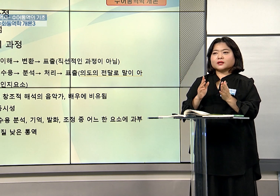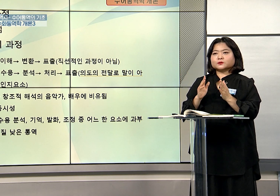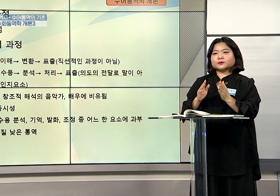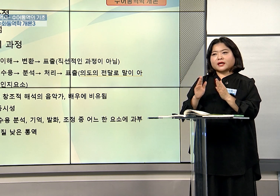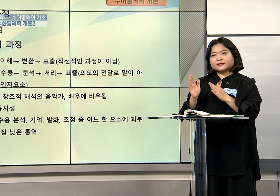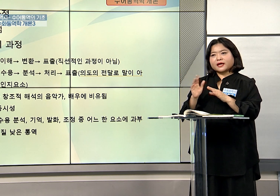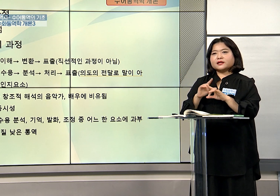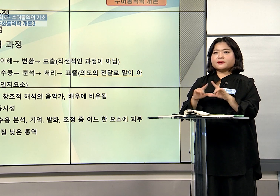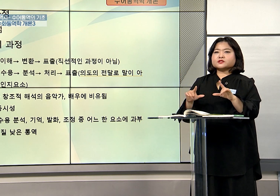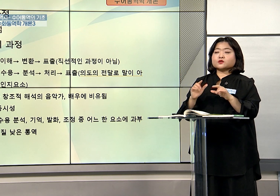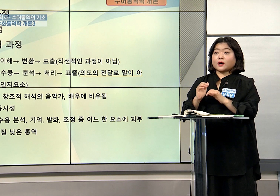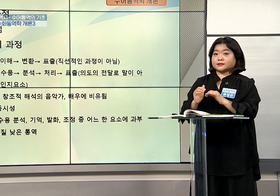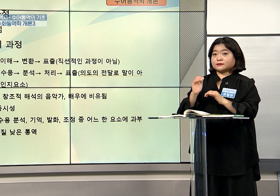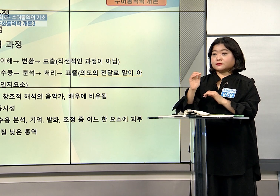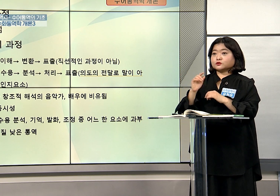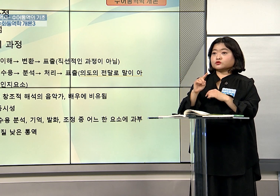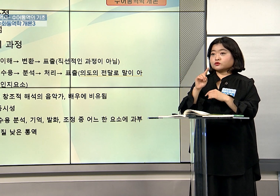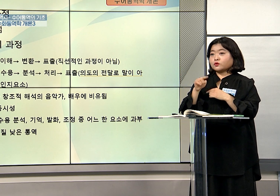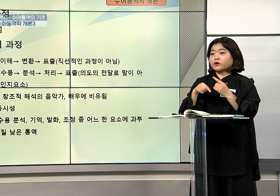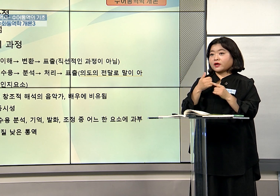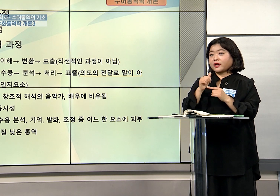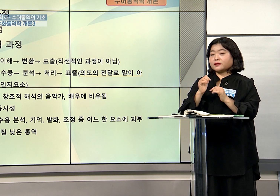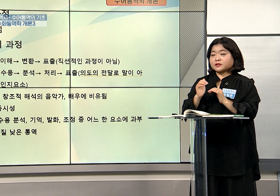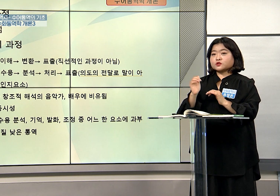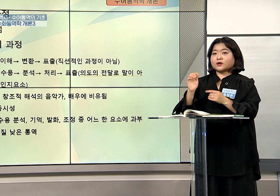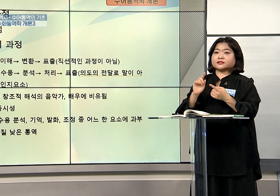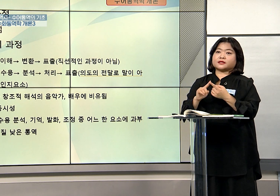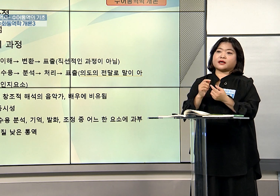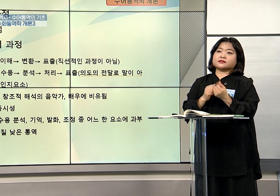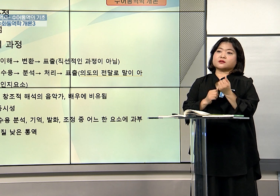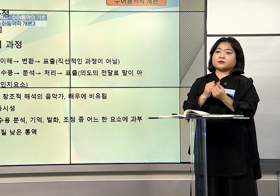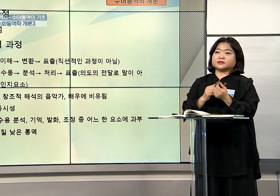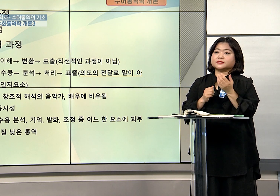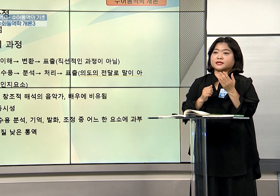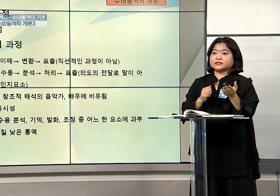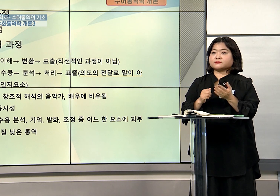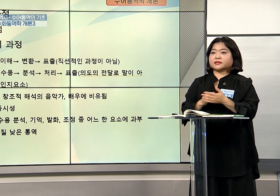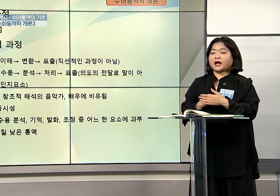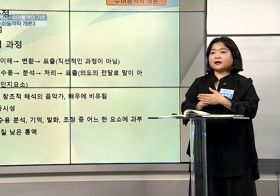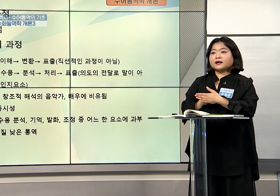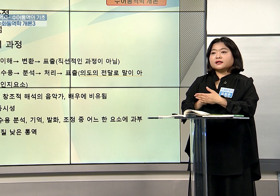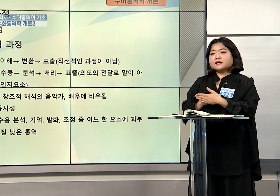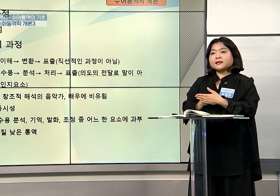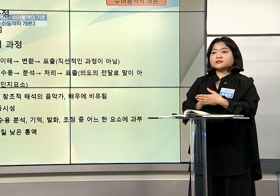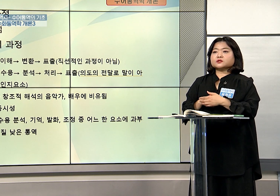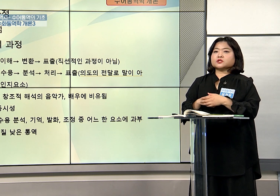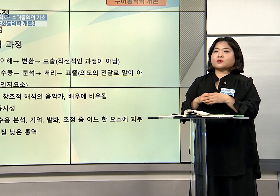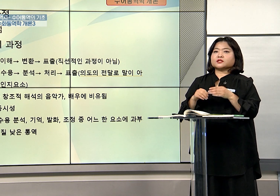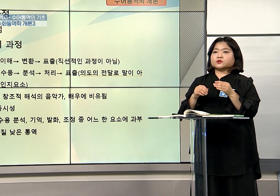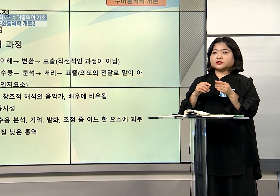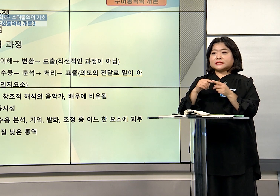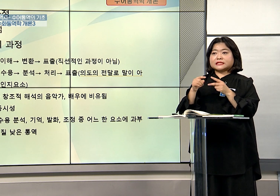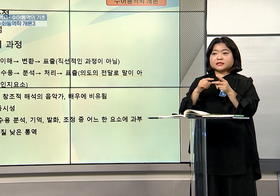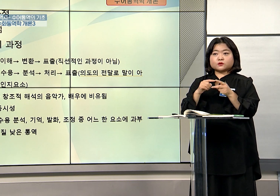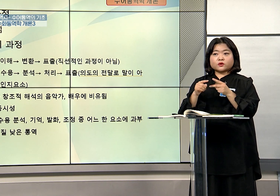또 다르게 일반적인 과정, 통역의 일반적인 과정에 대한 설명을 드리겠습니다. 일반적인 과정은 이